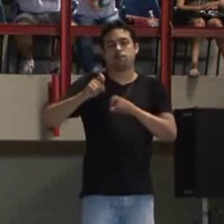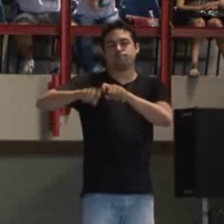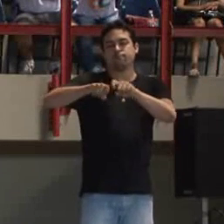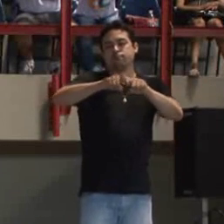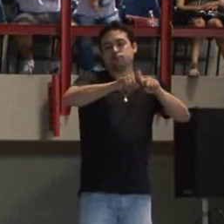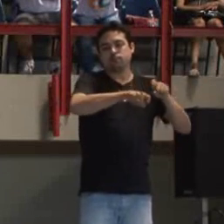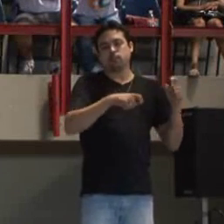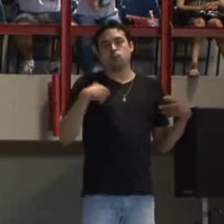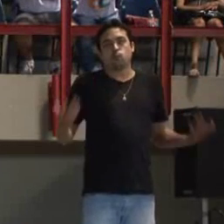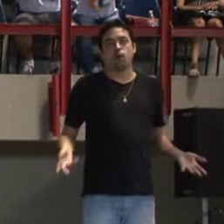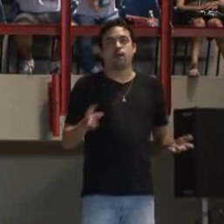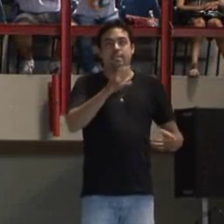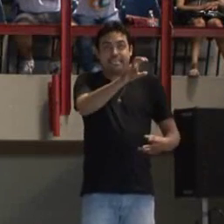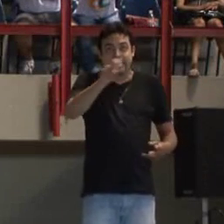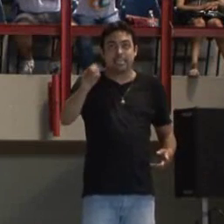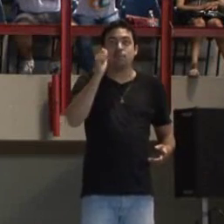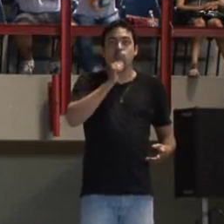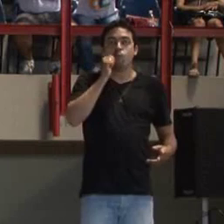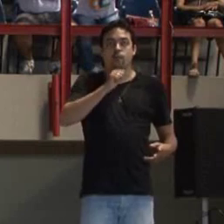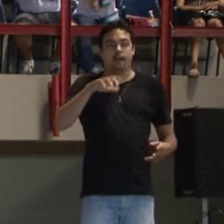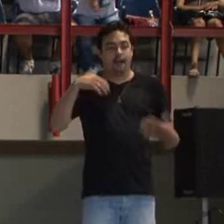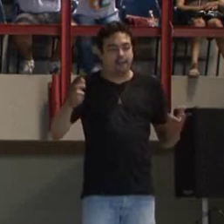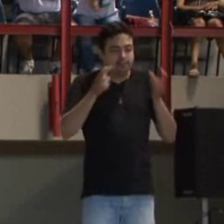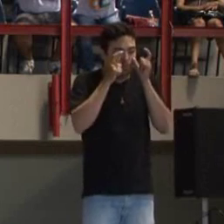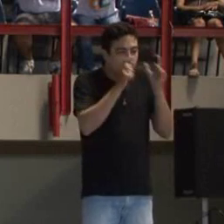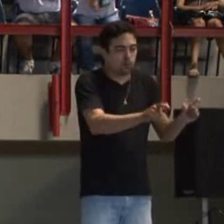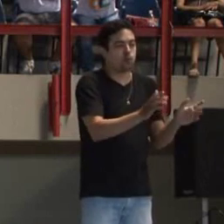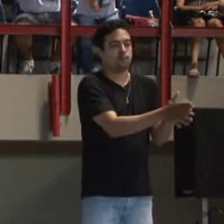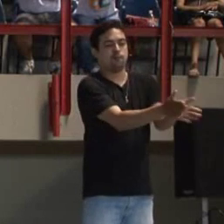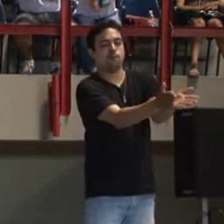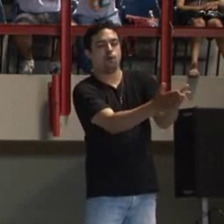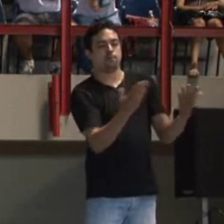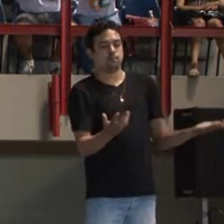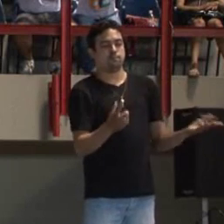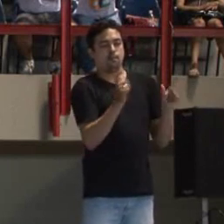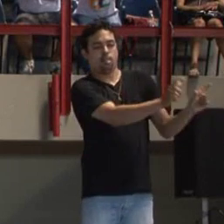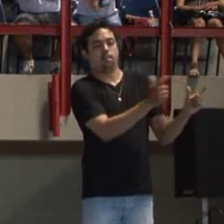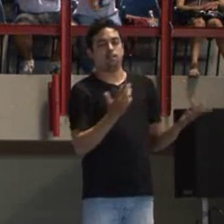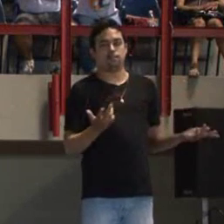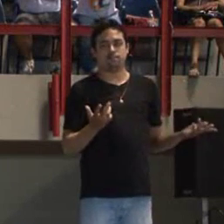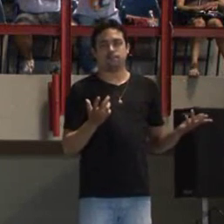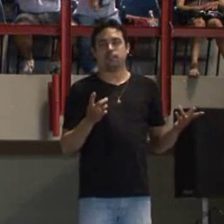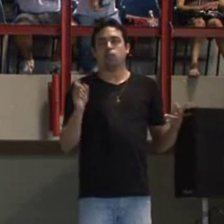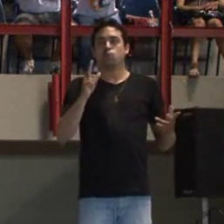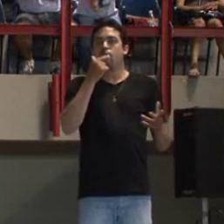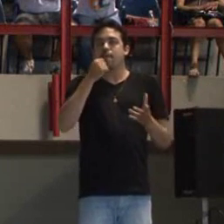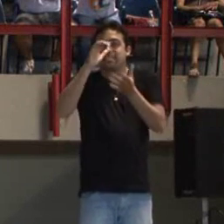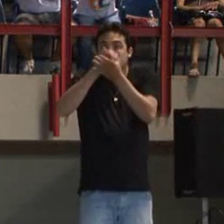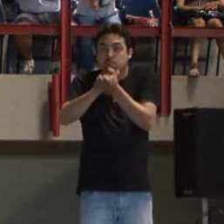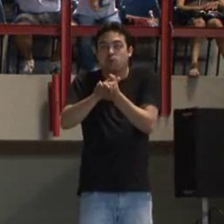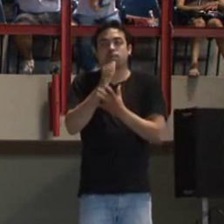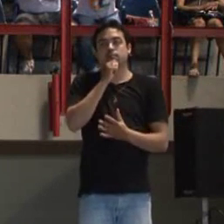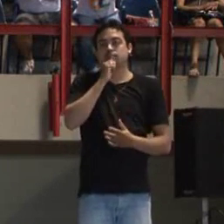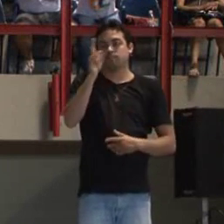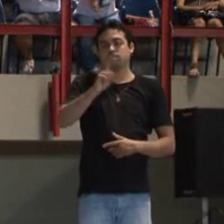Não é possível que com 500 meninas ele ainda vá procurar por fora. Isso não é esposa não, é